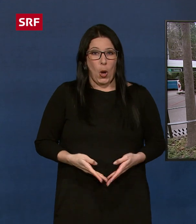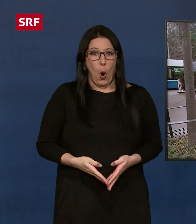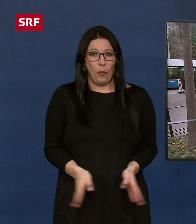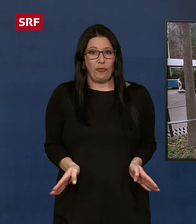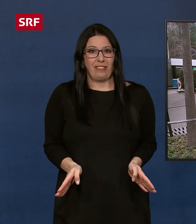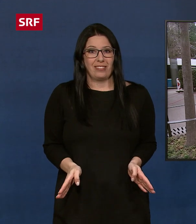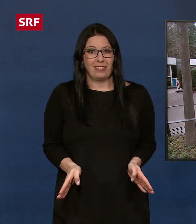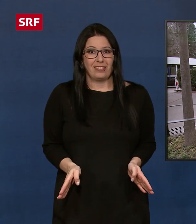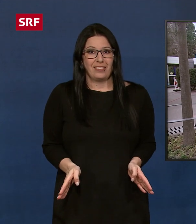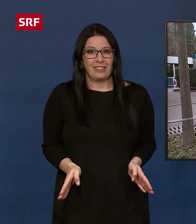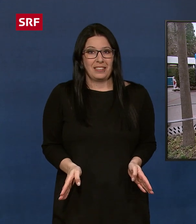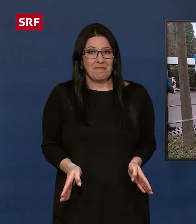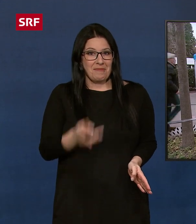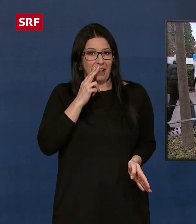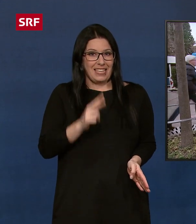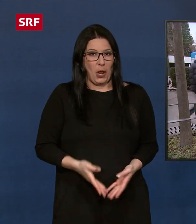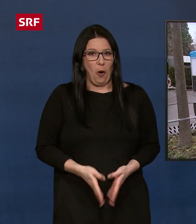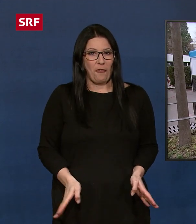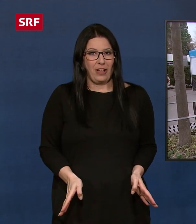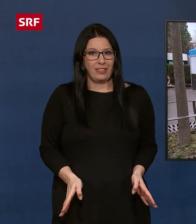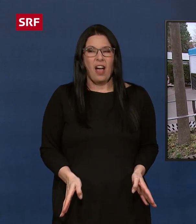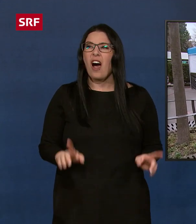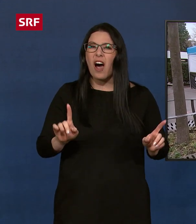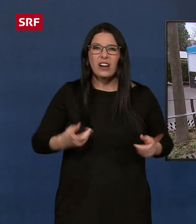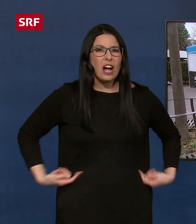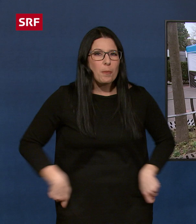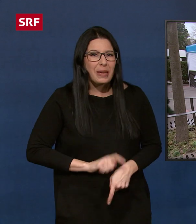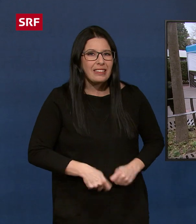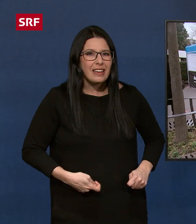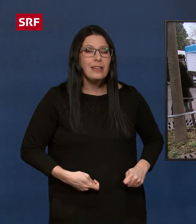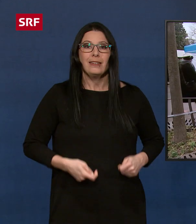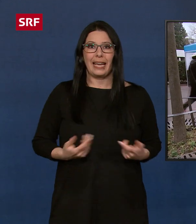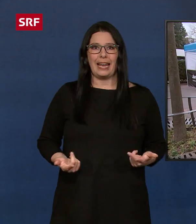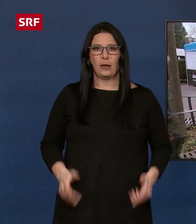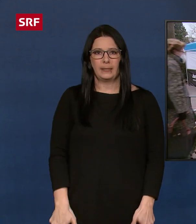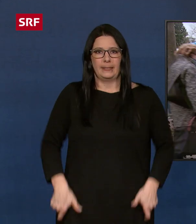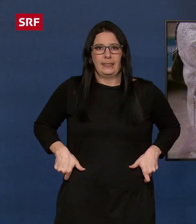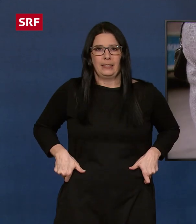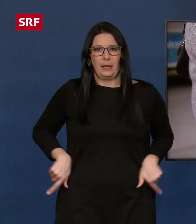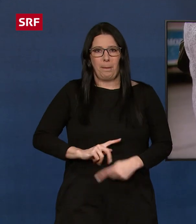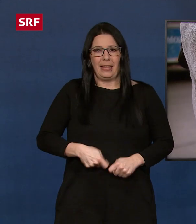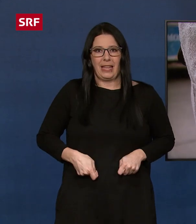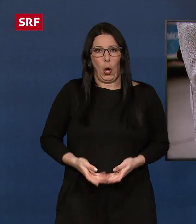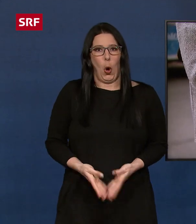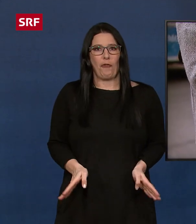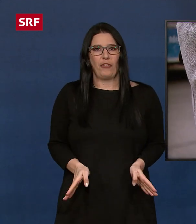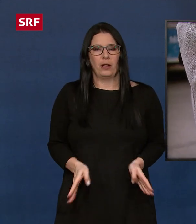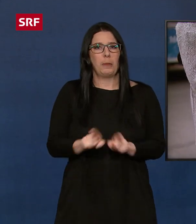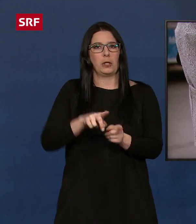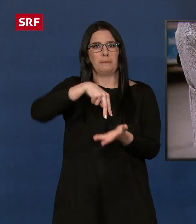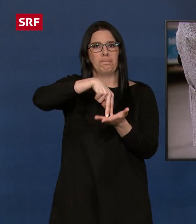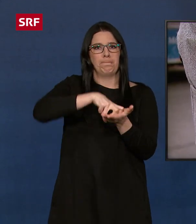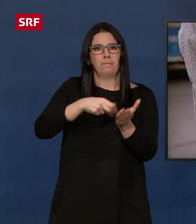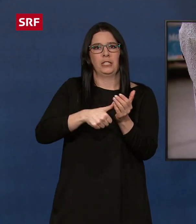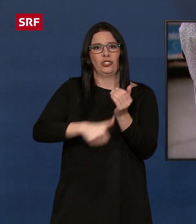offen, wie man das sieht. Ah, die kann man dann so zusammenbinden? Ja, genau. Man steigt hier rein, bindet sie zusammen, gegen unten offen. Man konnte schnell